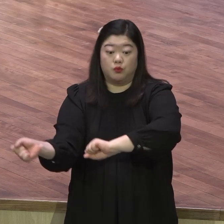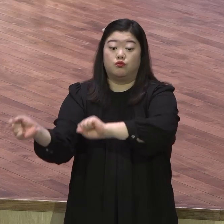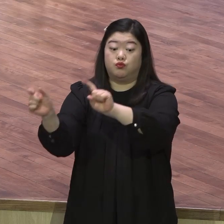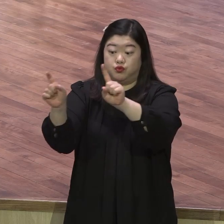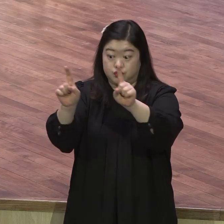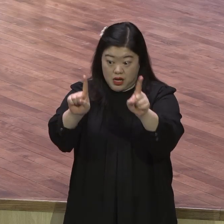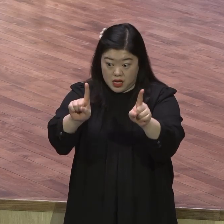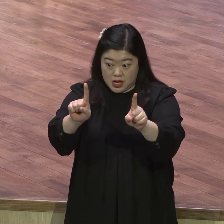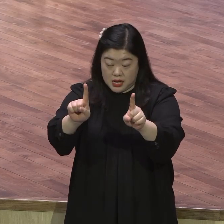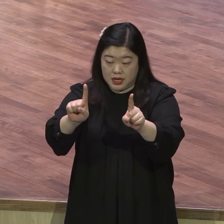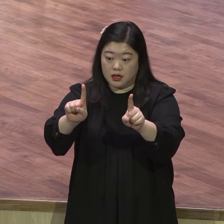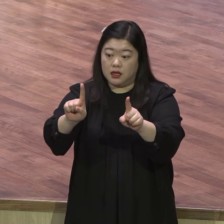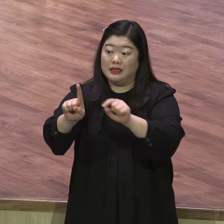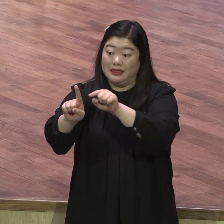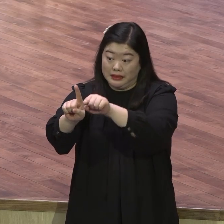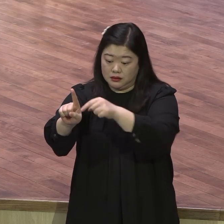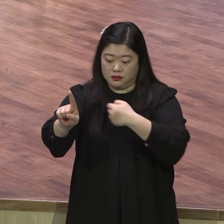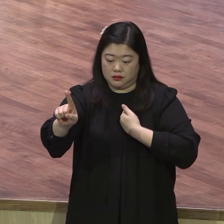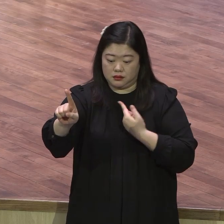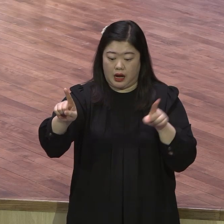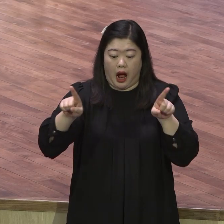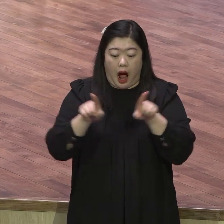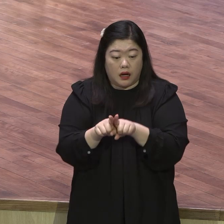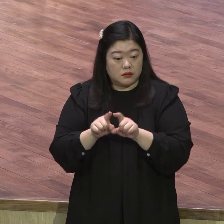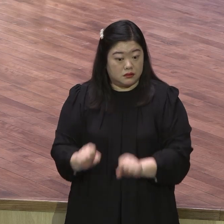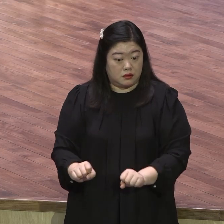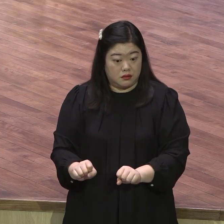우리 가운데 역사하고 계십니다. 계십니다.